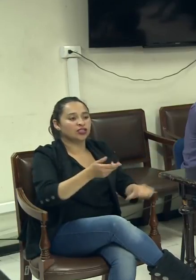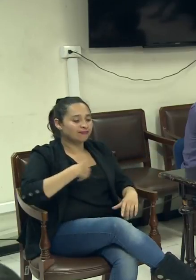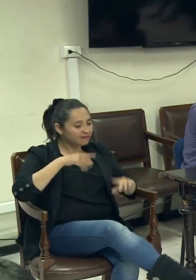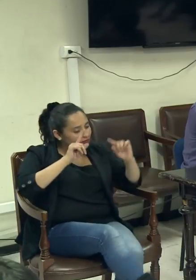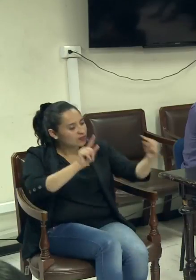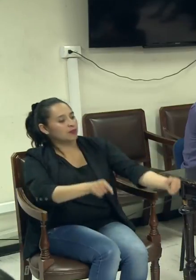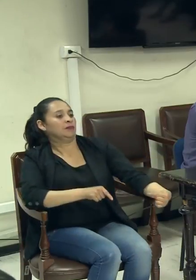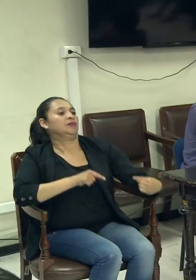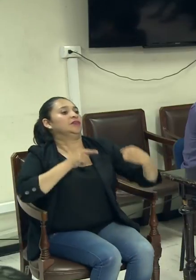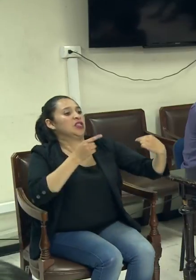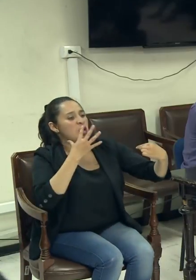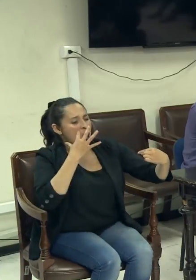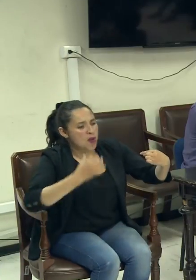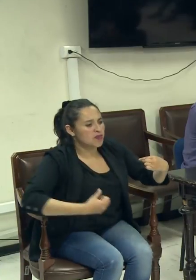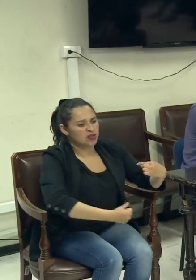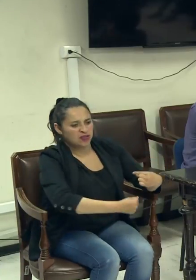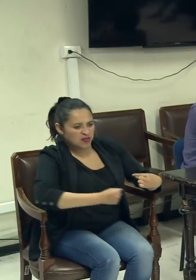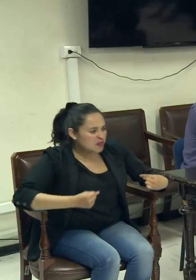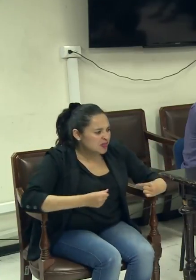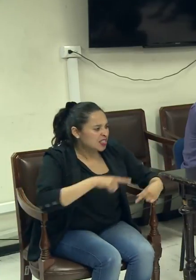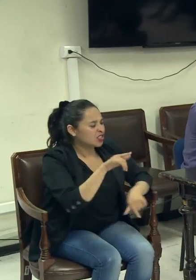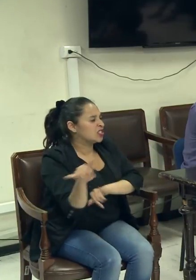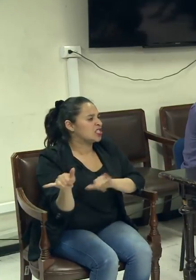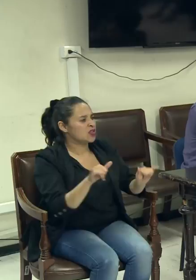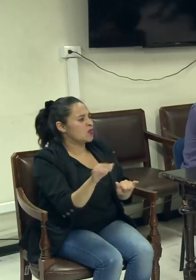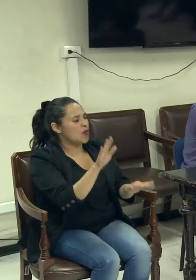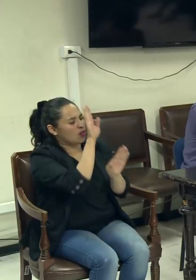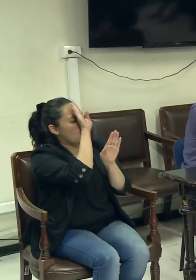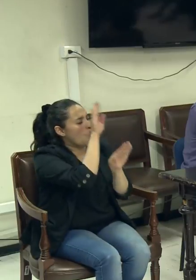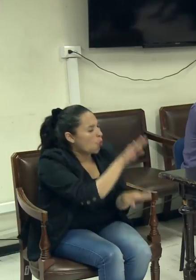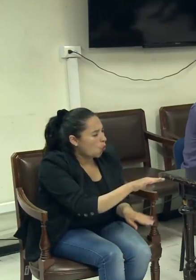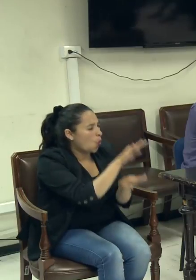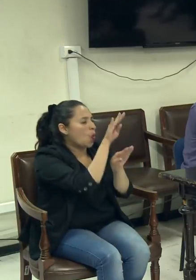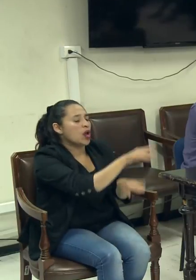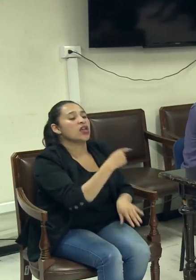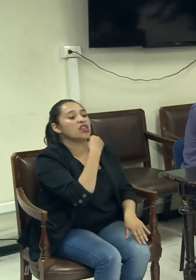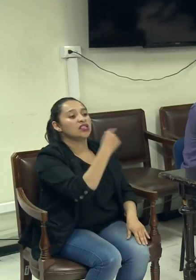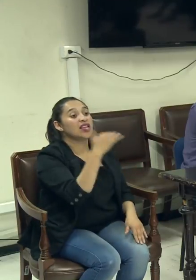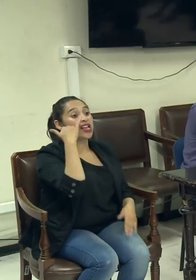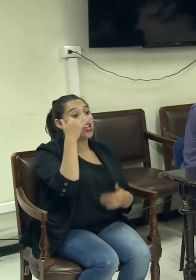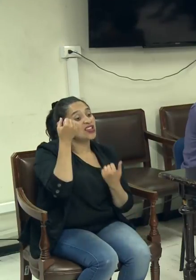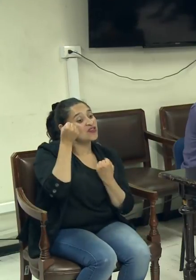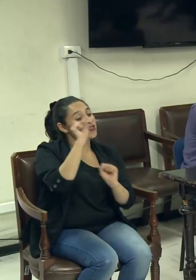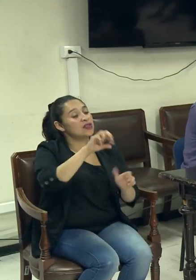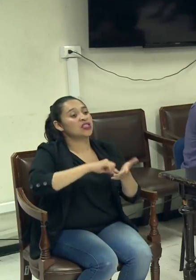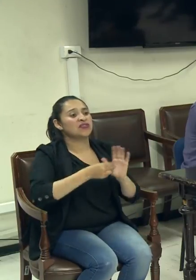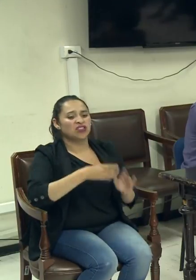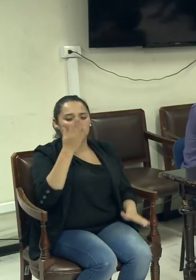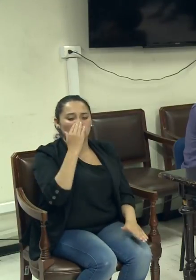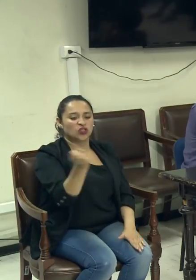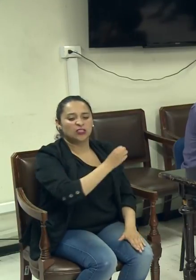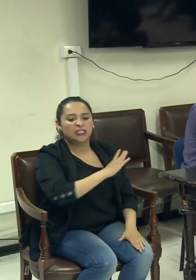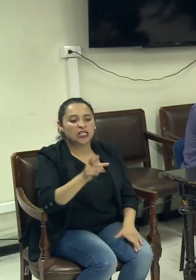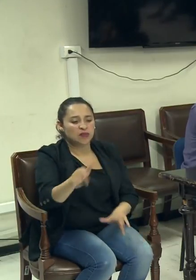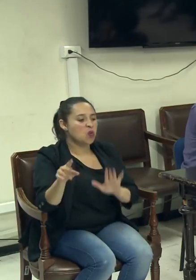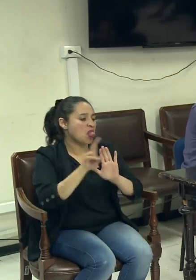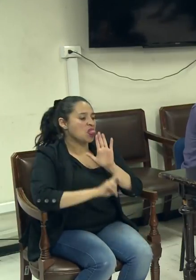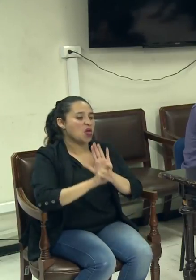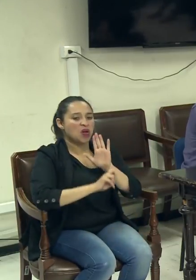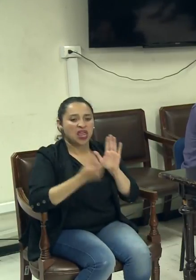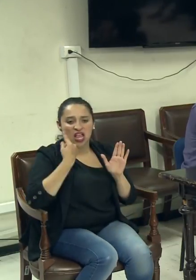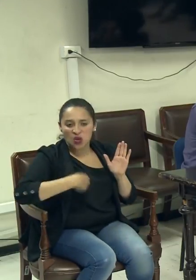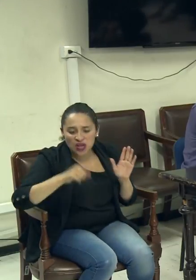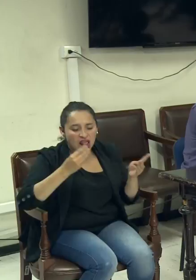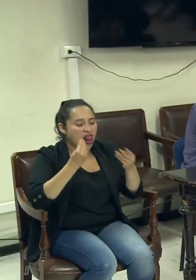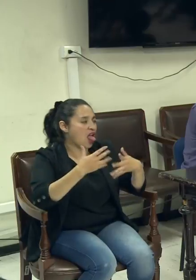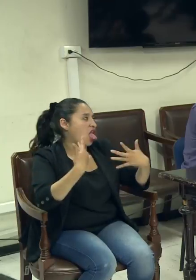asquerosos, famosísimos, vacas sagradas que decían que el feminismo no servía, no era teoría, no era esto y no era lo